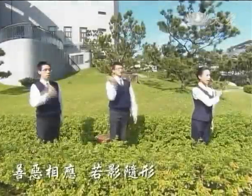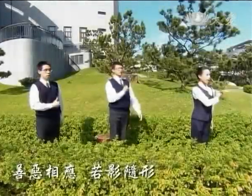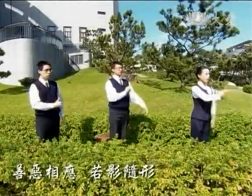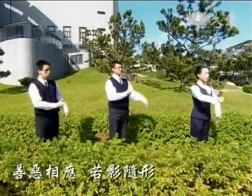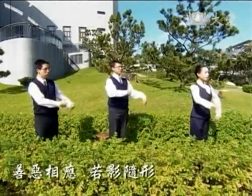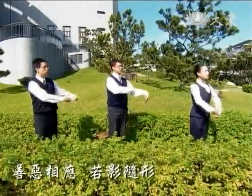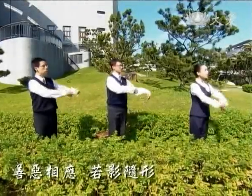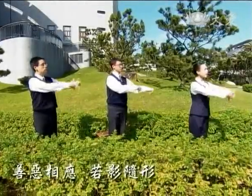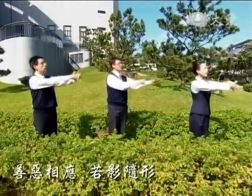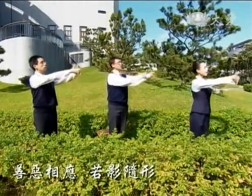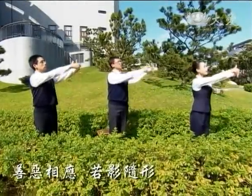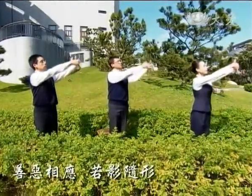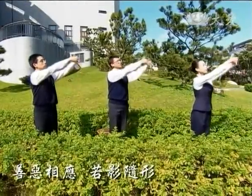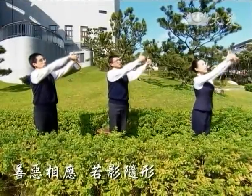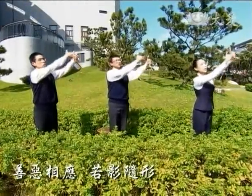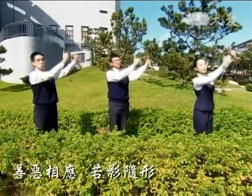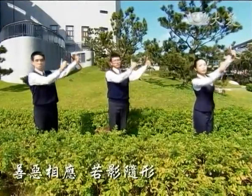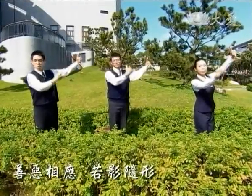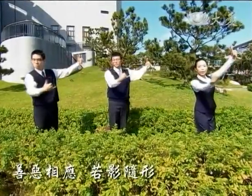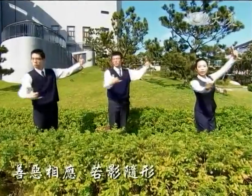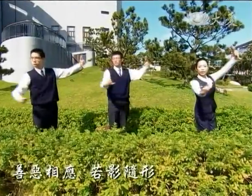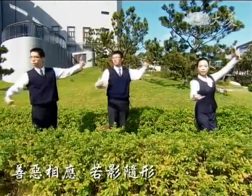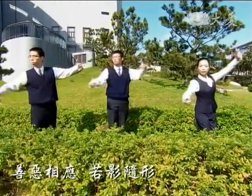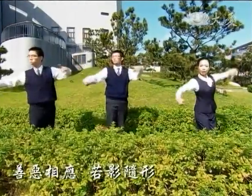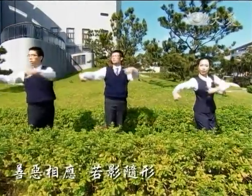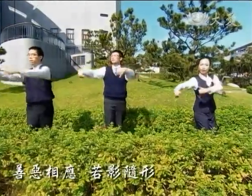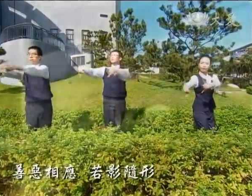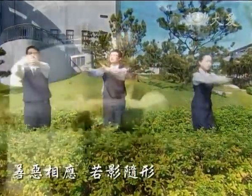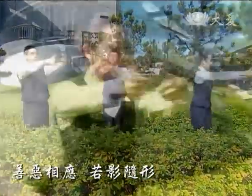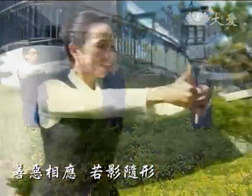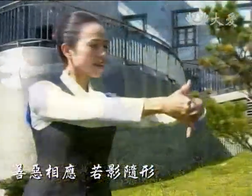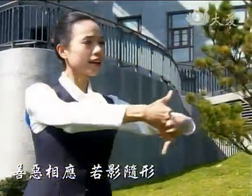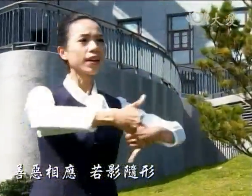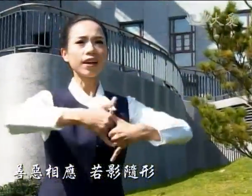善恶相应，若应随心。